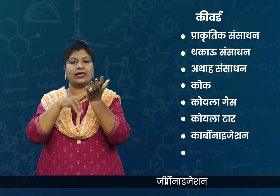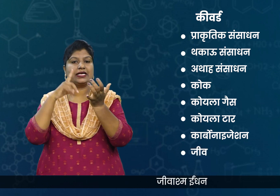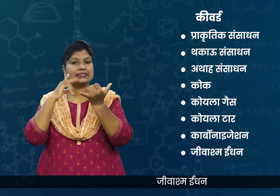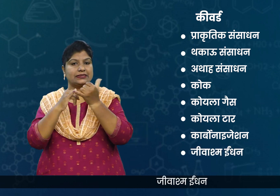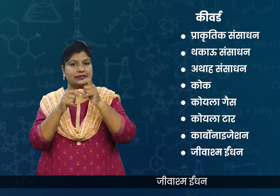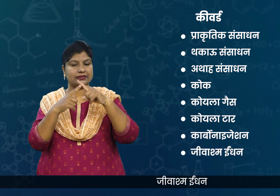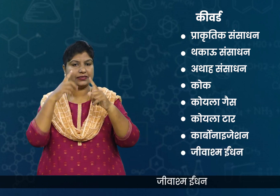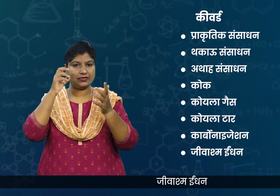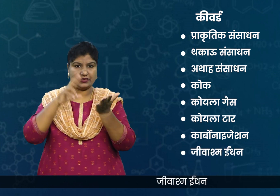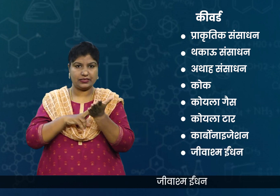जीवाश्म ईंधन,